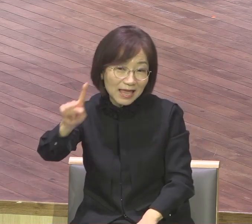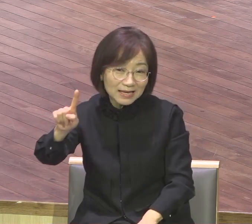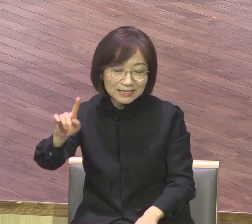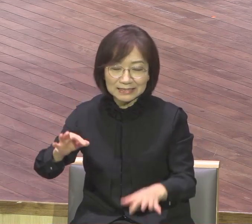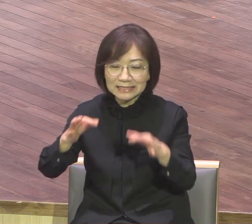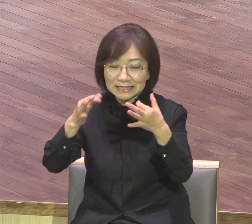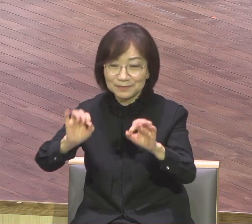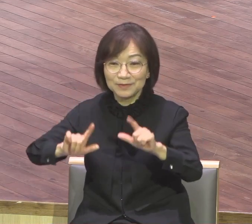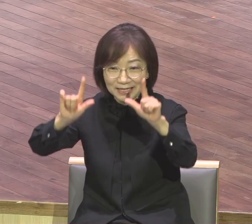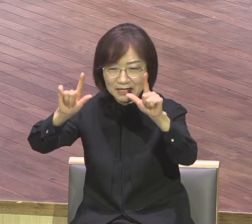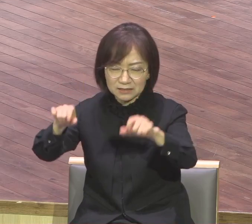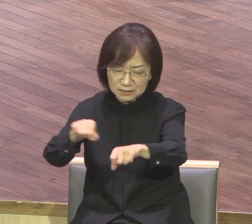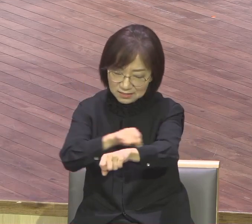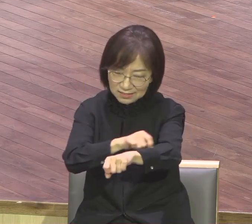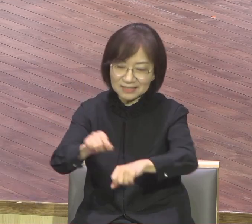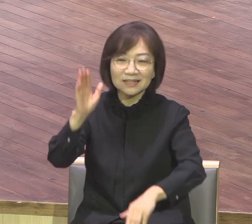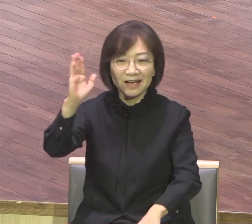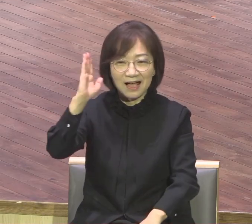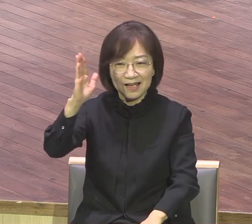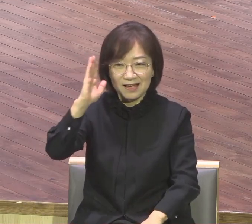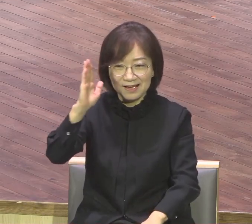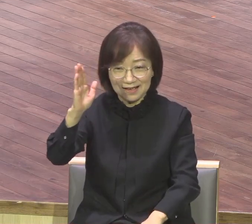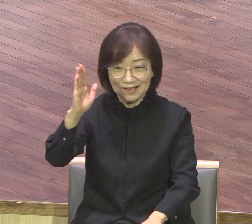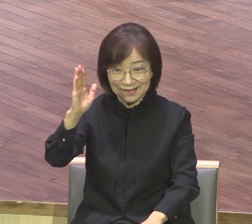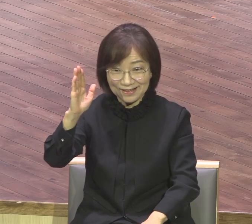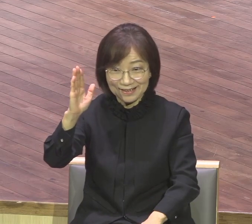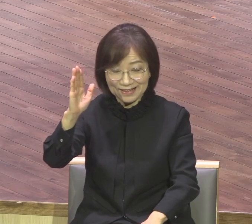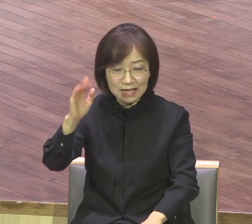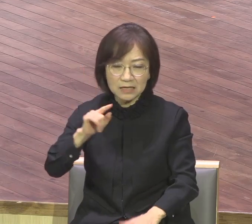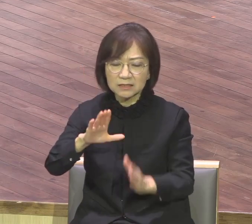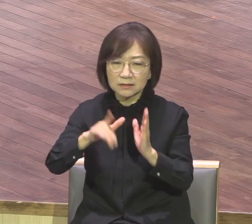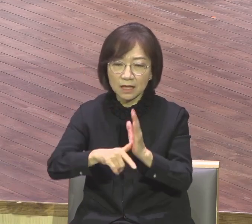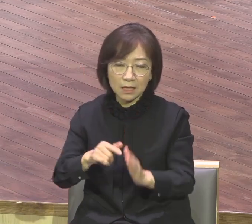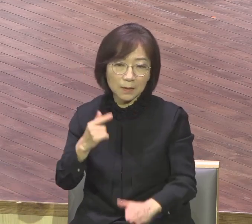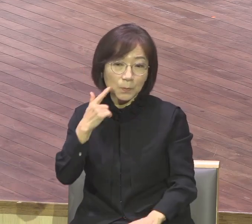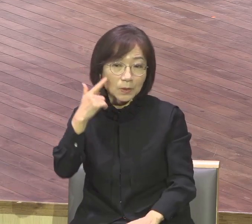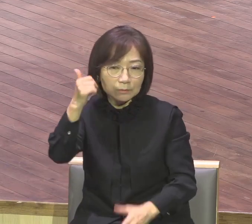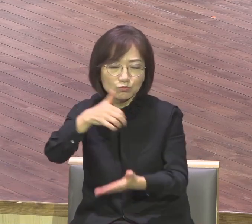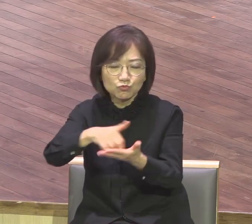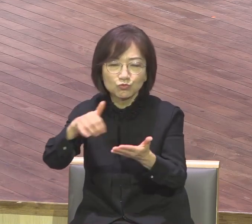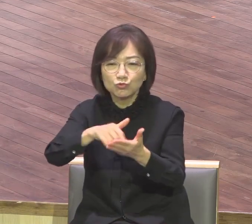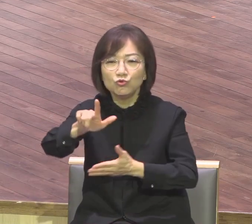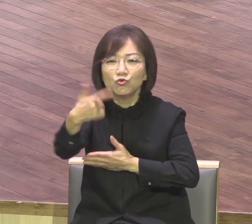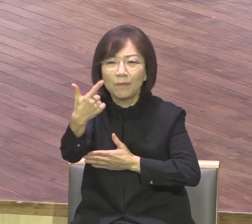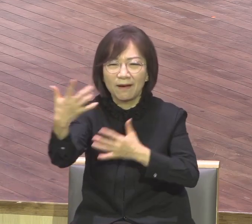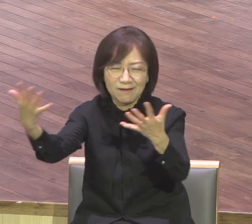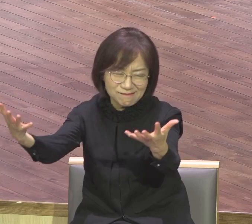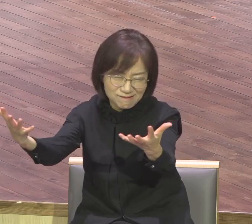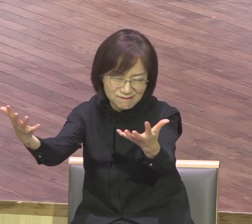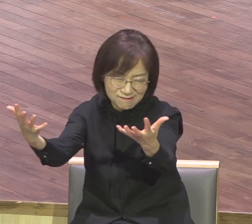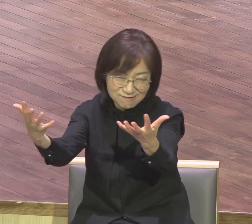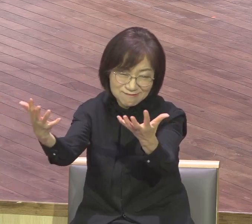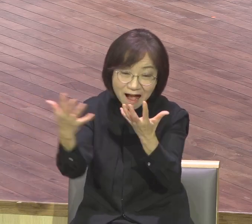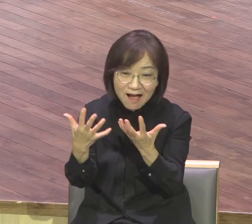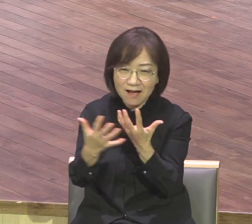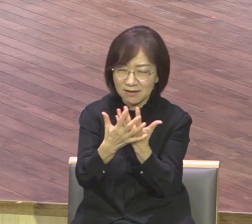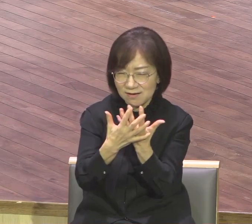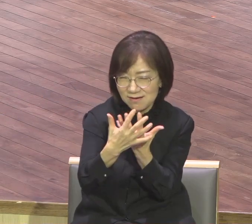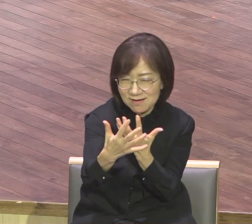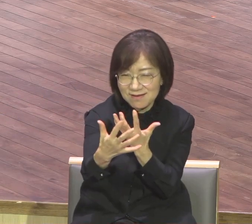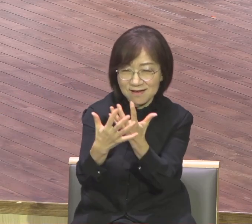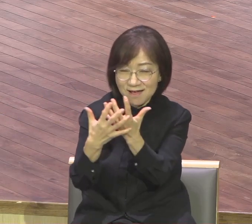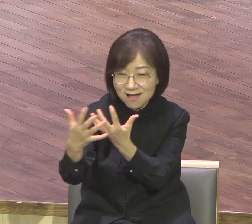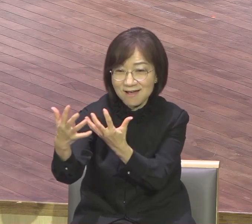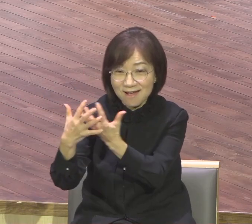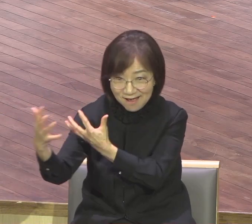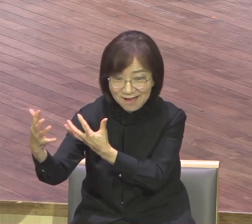특강을 하게 되고 그때 이제 600여 명의 목사님 오시게 되고 또 예원 교회 정식으로